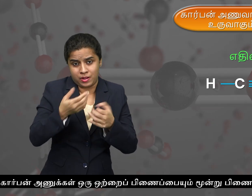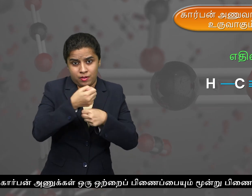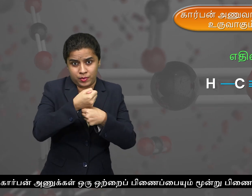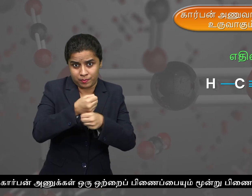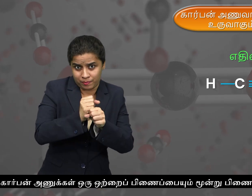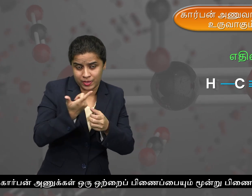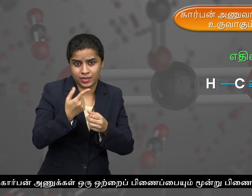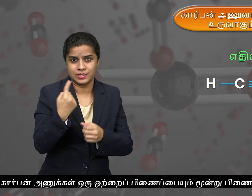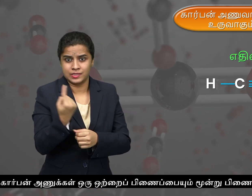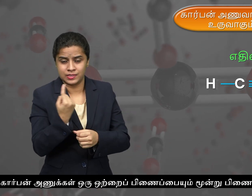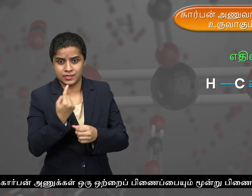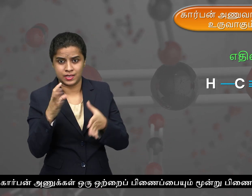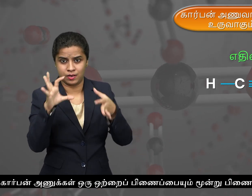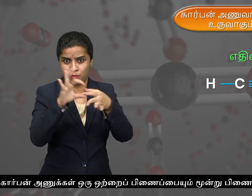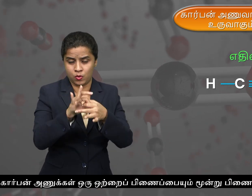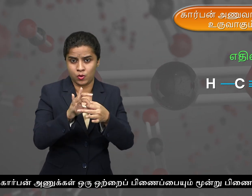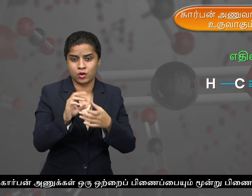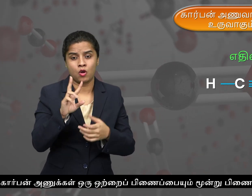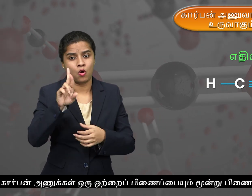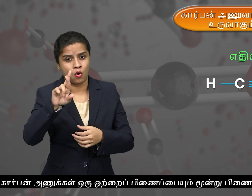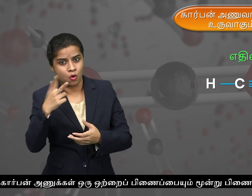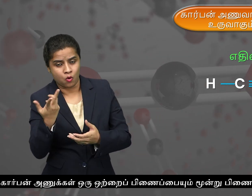3 பிணைப்பையும் உருவாக்கலாம்.